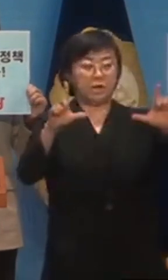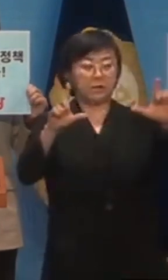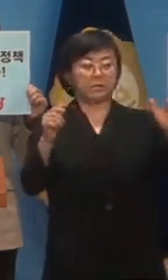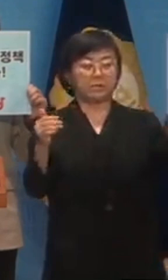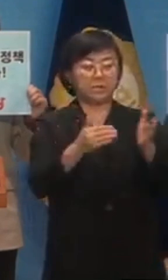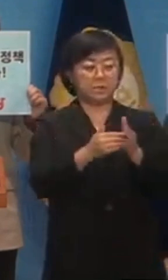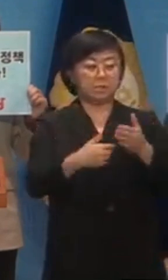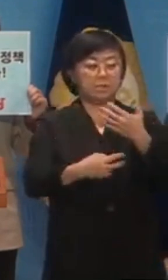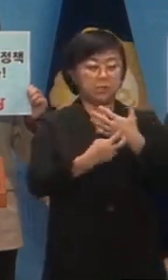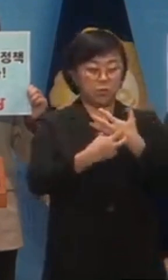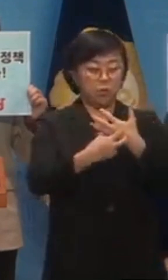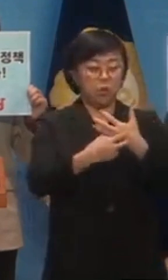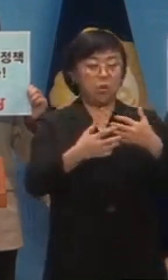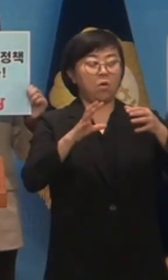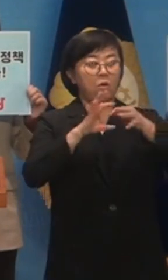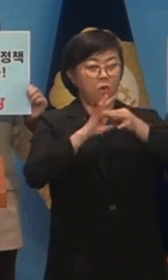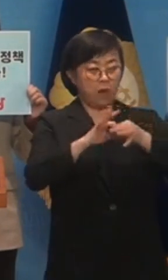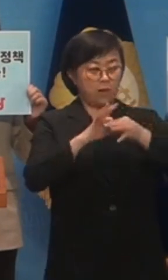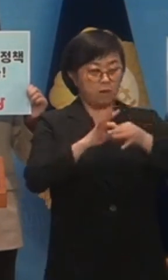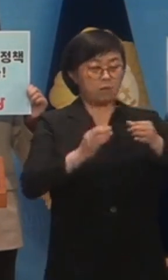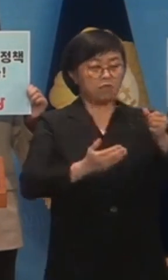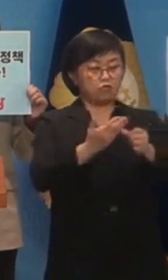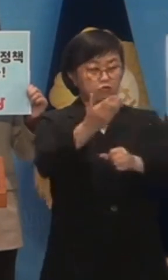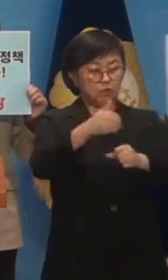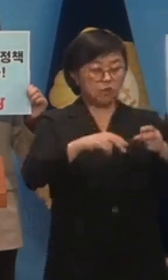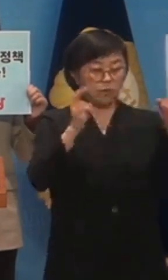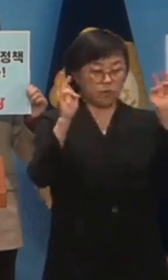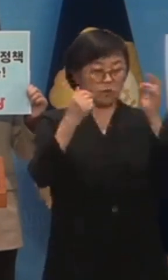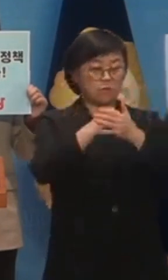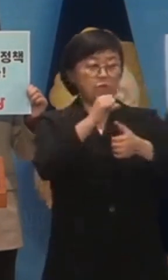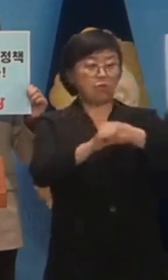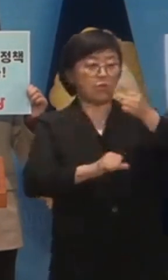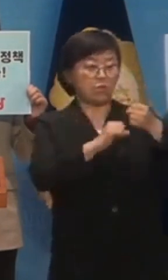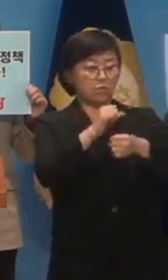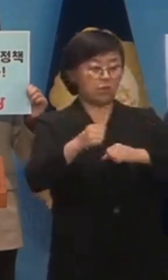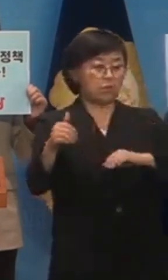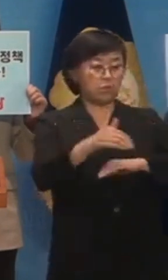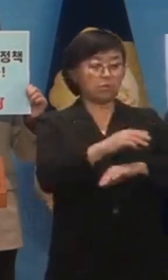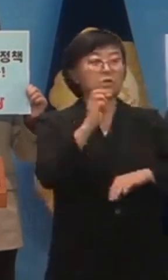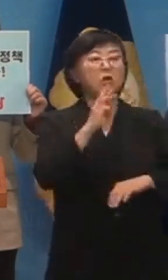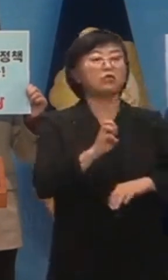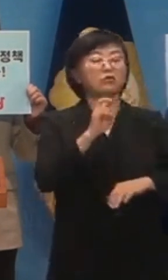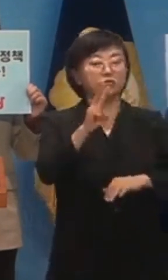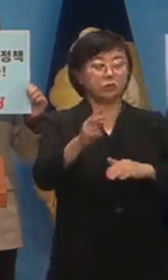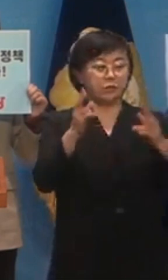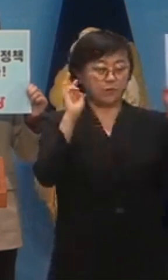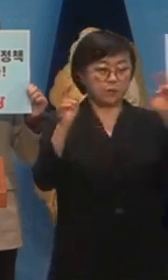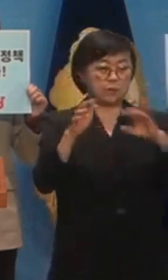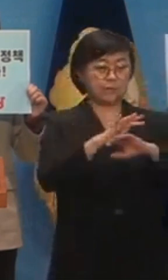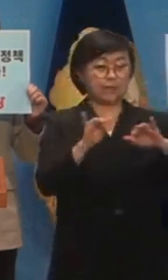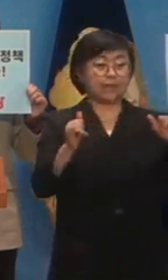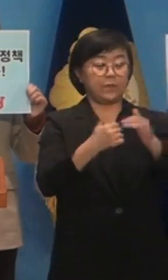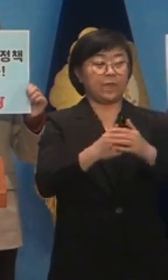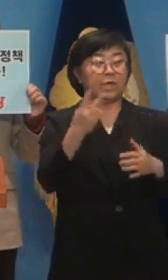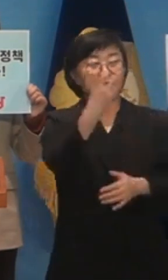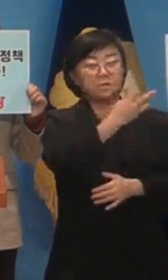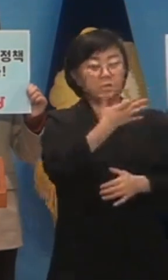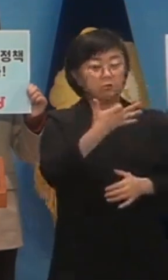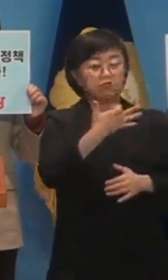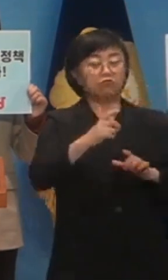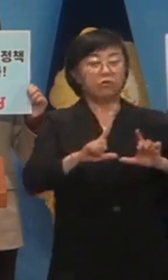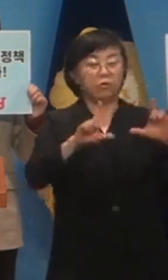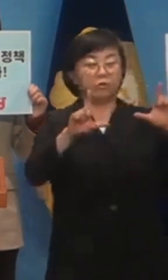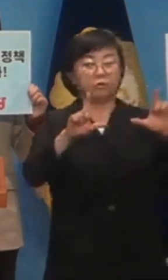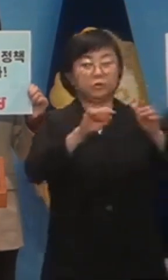2022년까지 의료기기 무역회사에서 5년 동안 근무했던 32살 직장인입니다. 저는